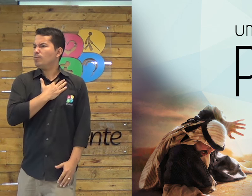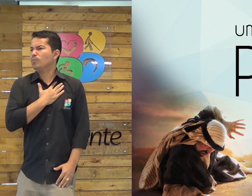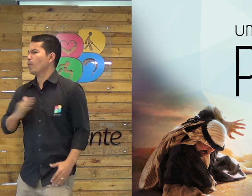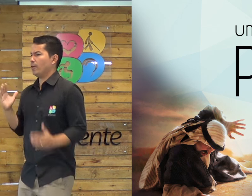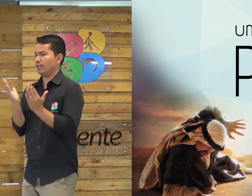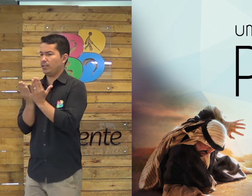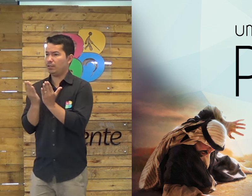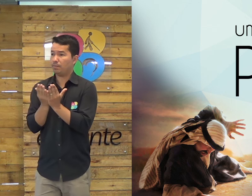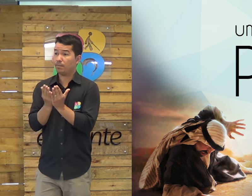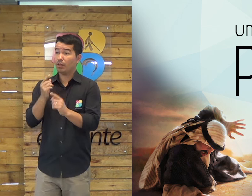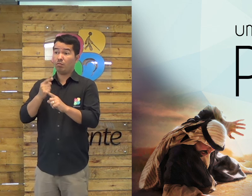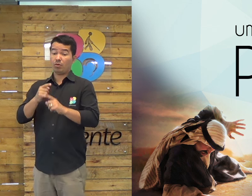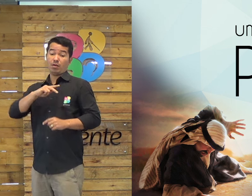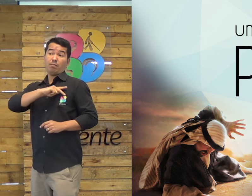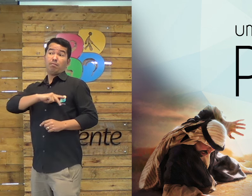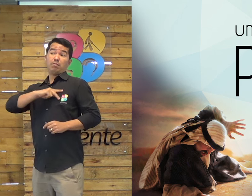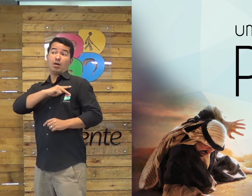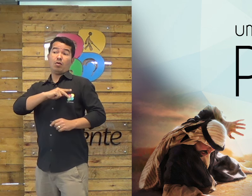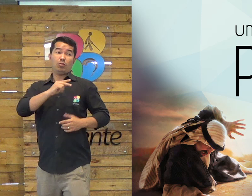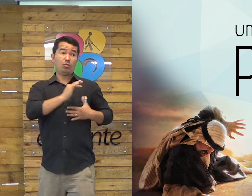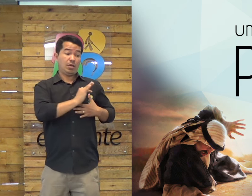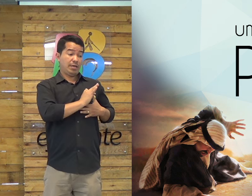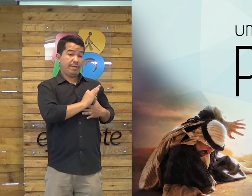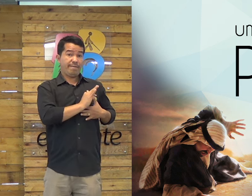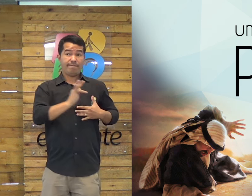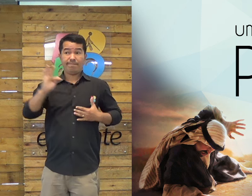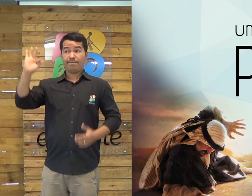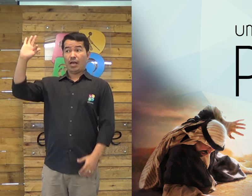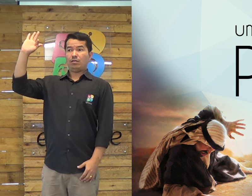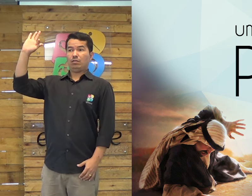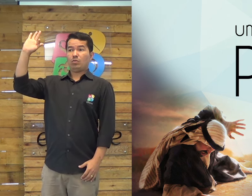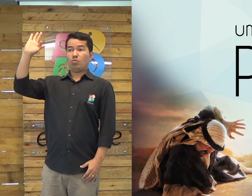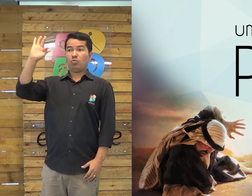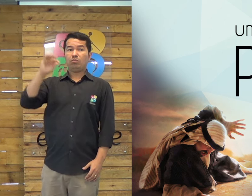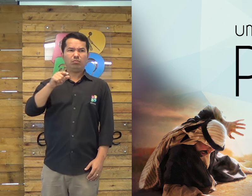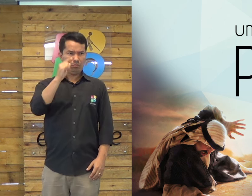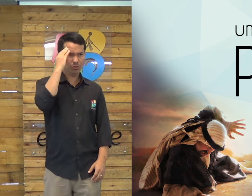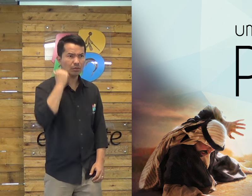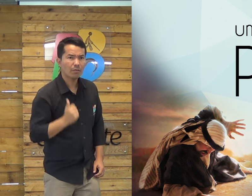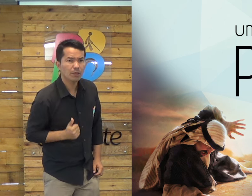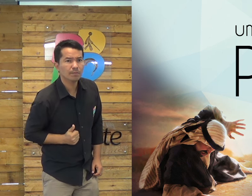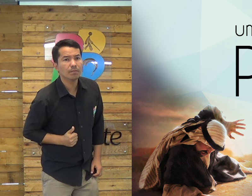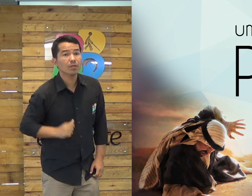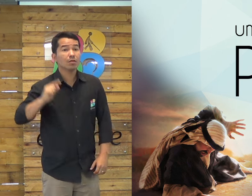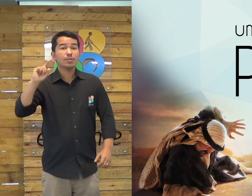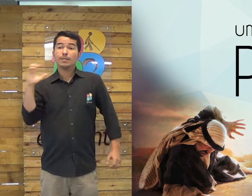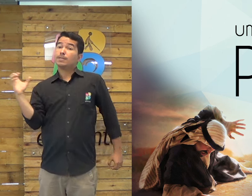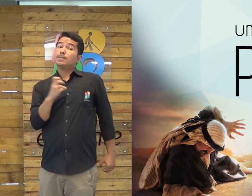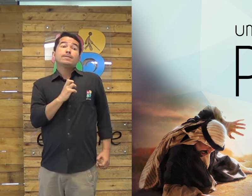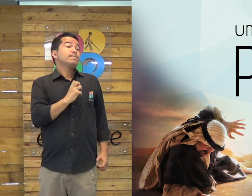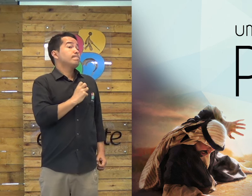os cristãos. Ele não suportava os cristãos. Porque Paulo, ele era fariseu, sabe?